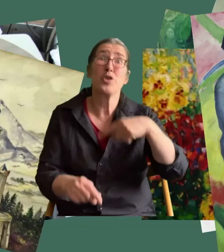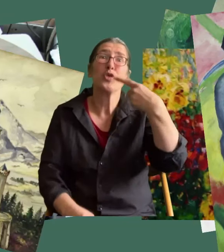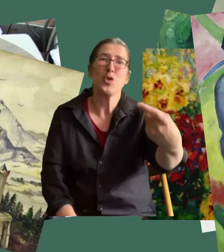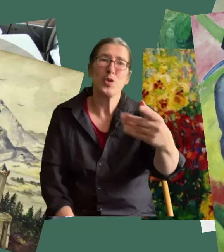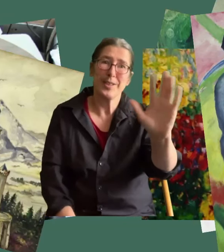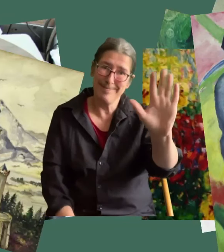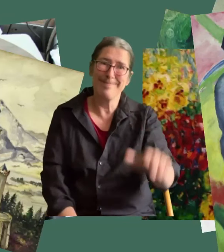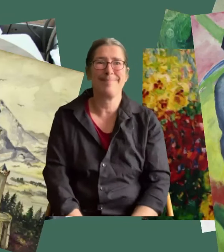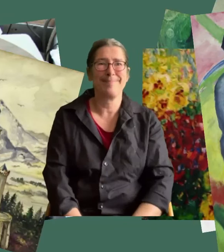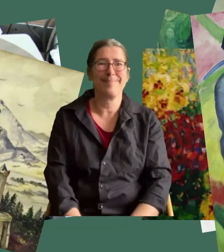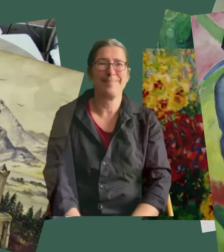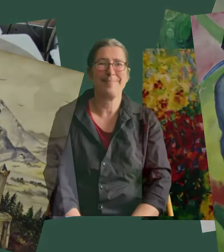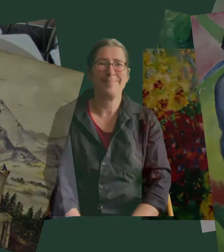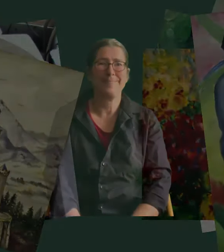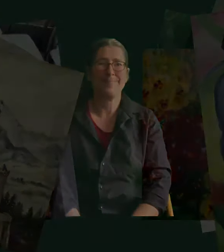Tschüss!